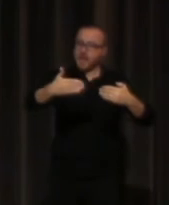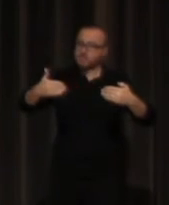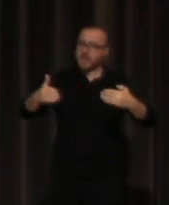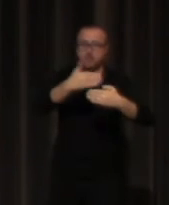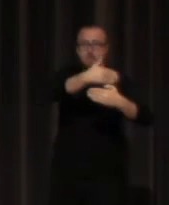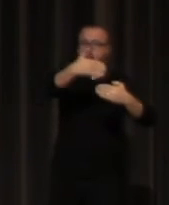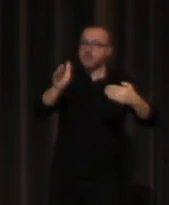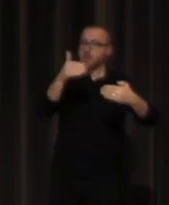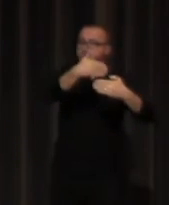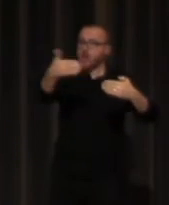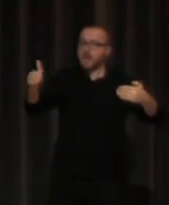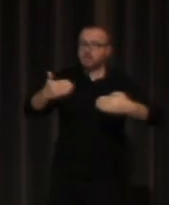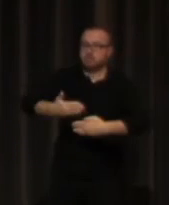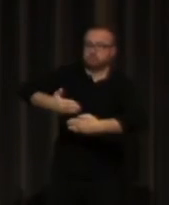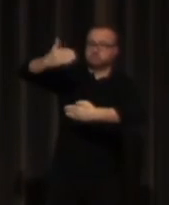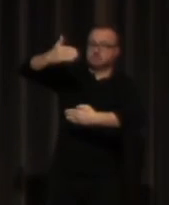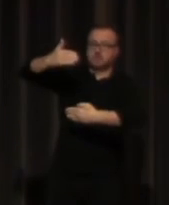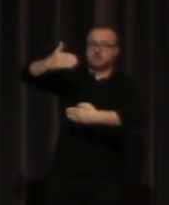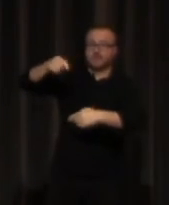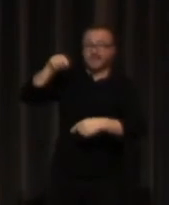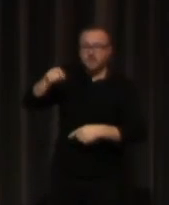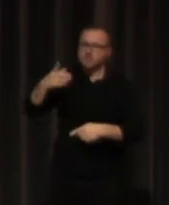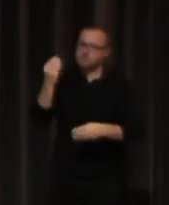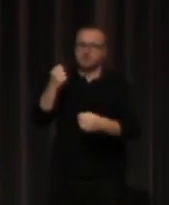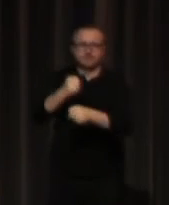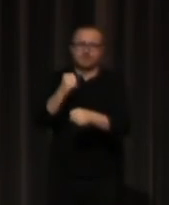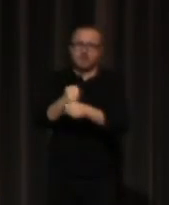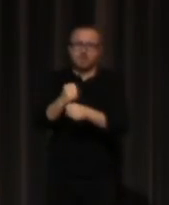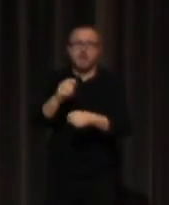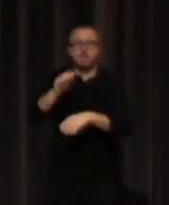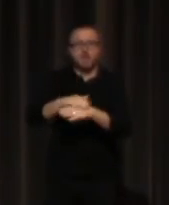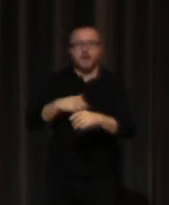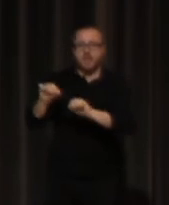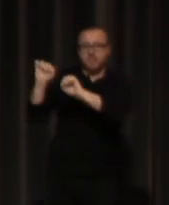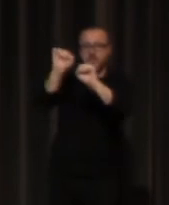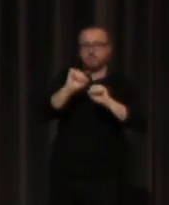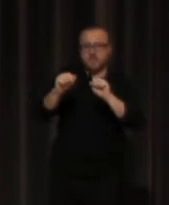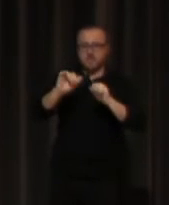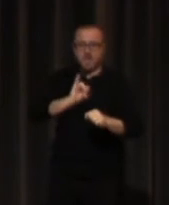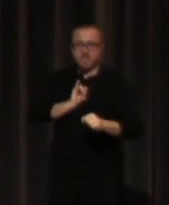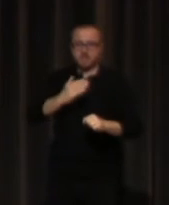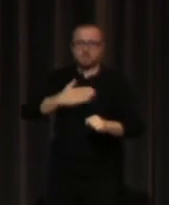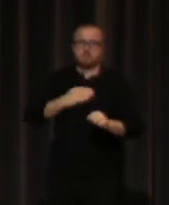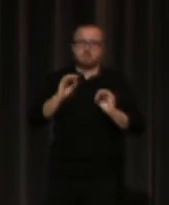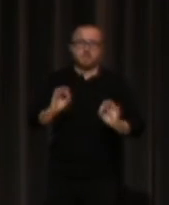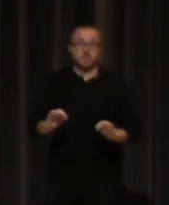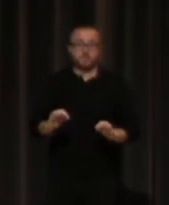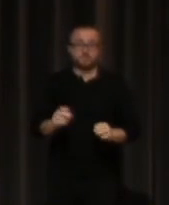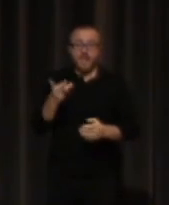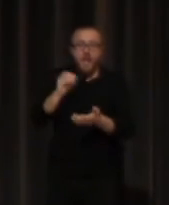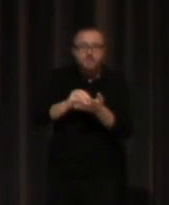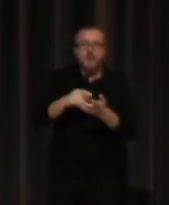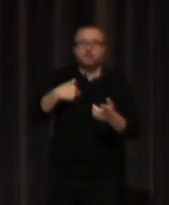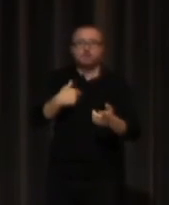perquè han de treballar a consciència per preservar el seu jo, perquè han d'evitar ser contaminats per